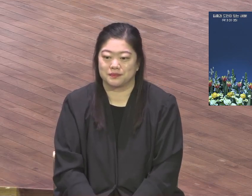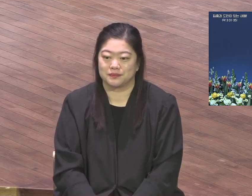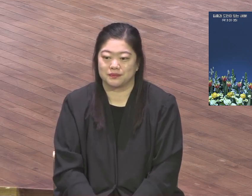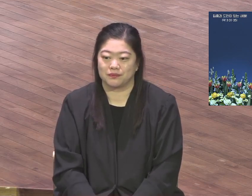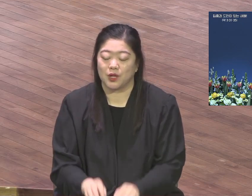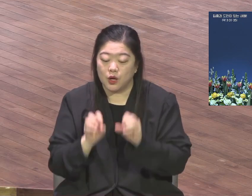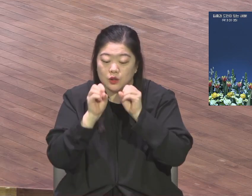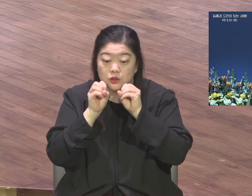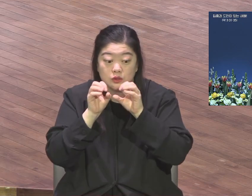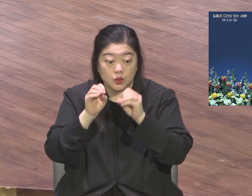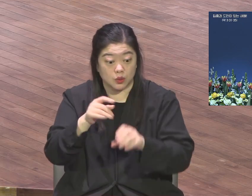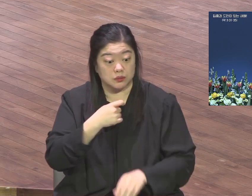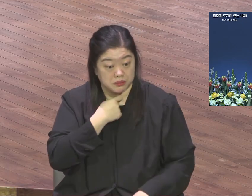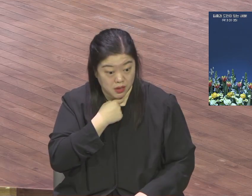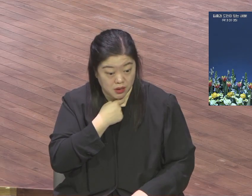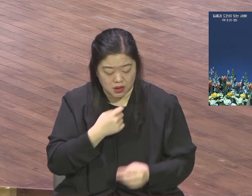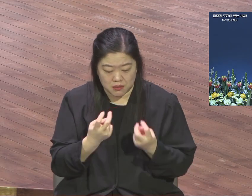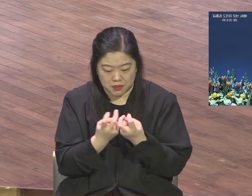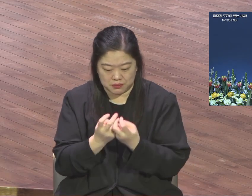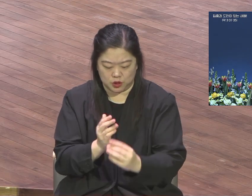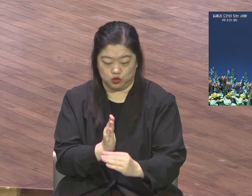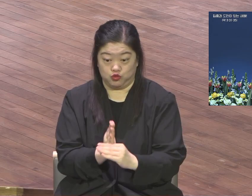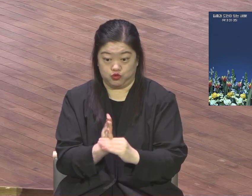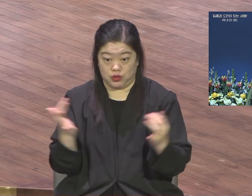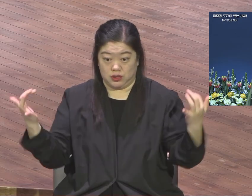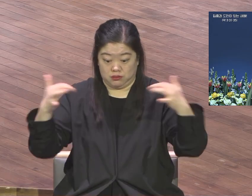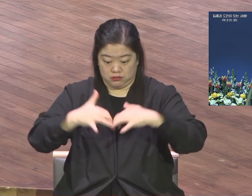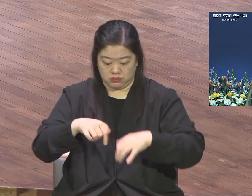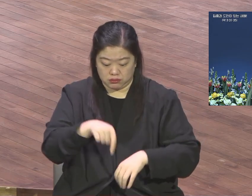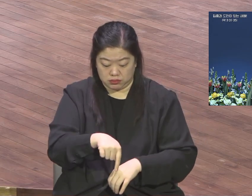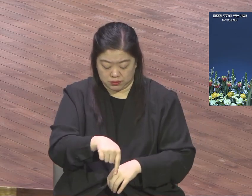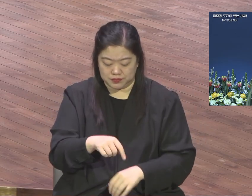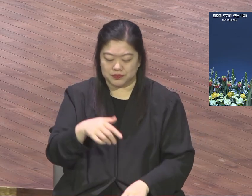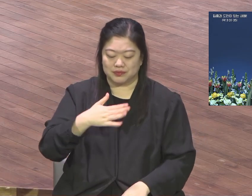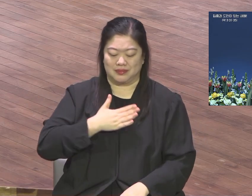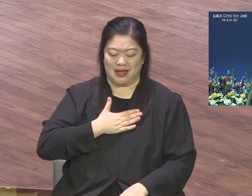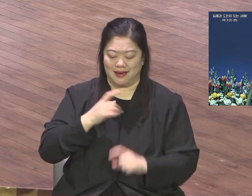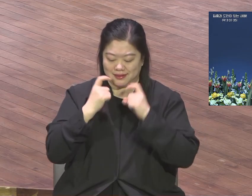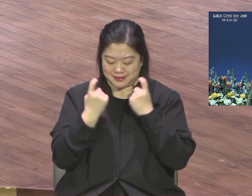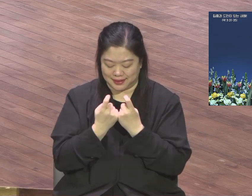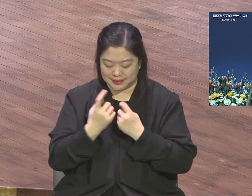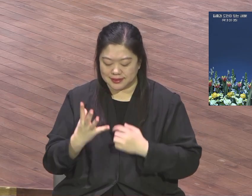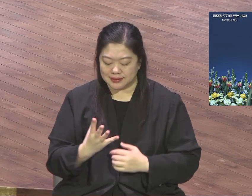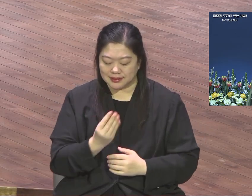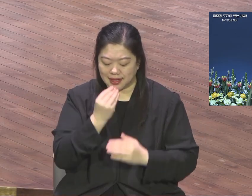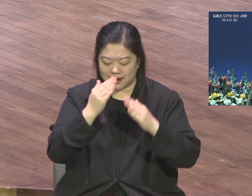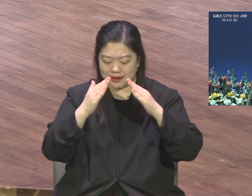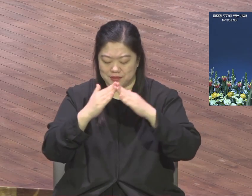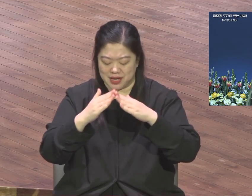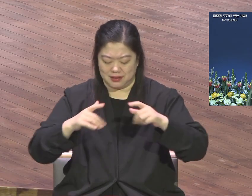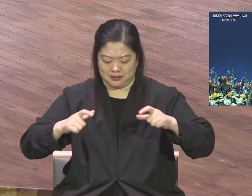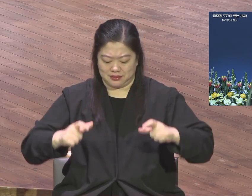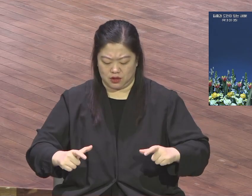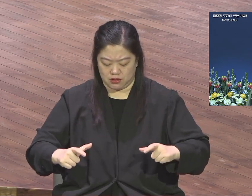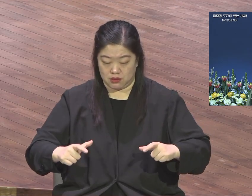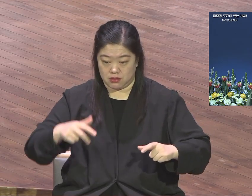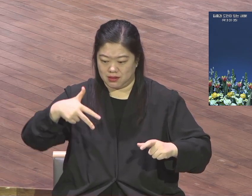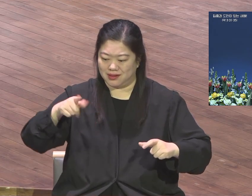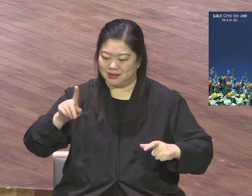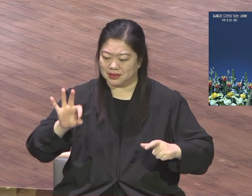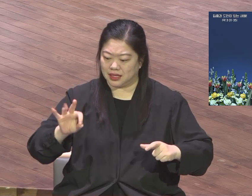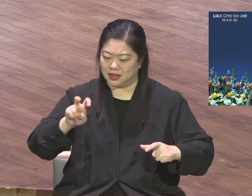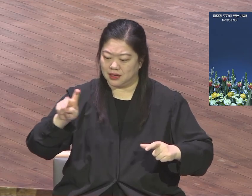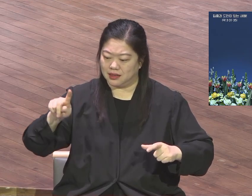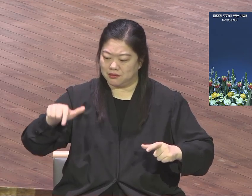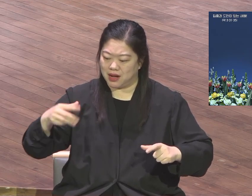플랫폼이 있습니다. 그게 뭐냐? 바로 나의 장막터를 넓히는 것입니다. 나의 장막터. 나의